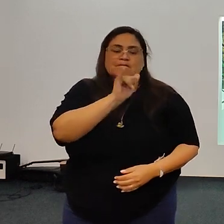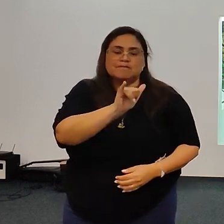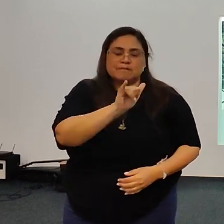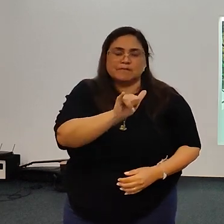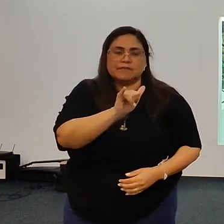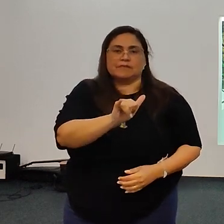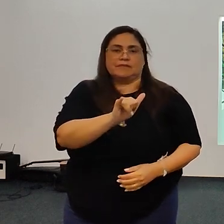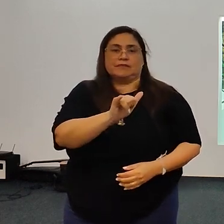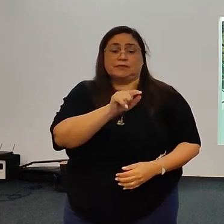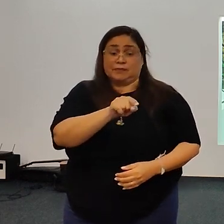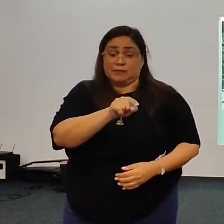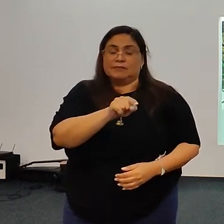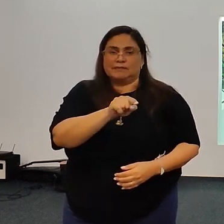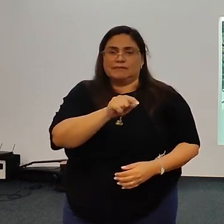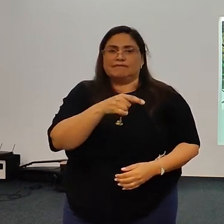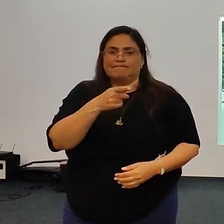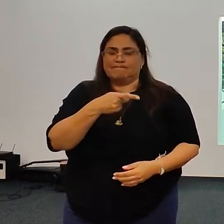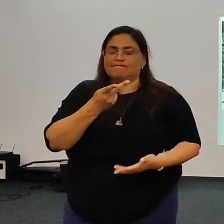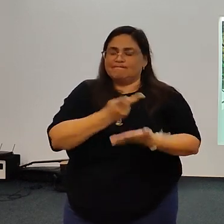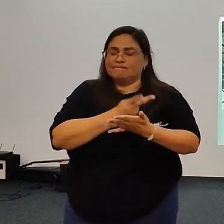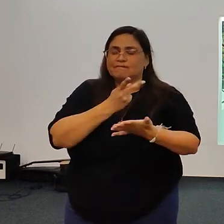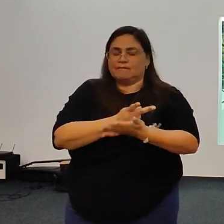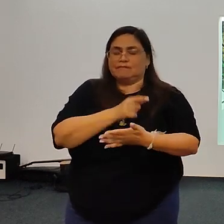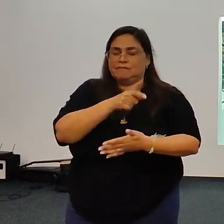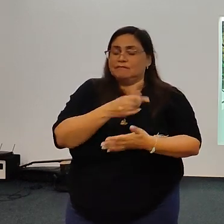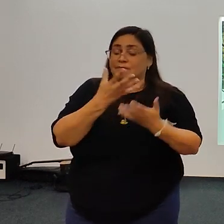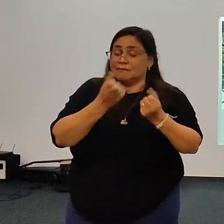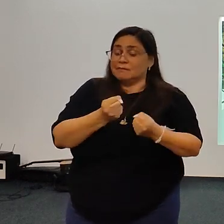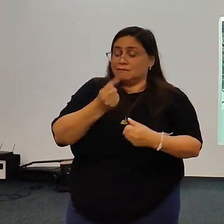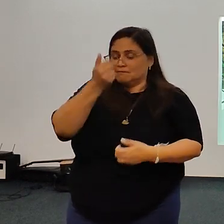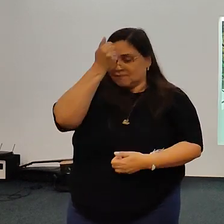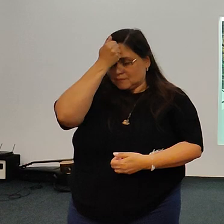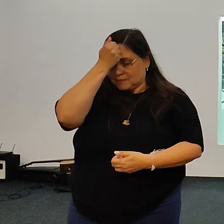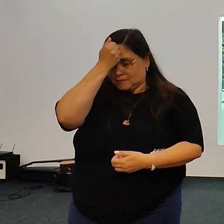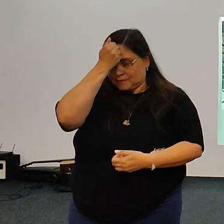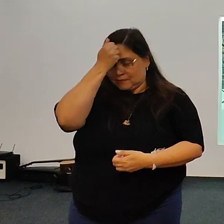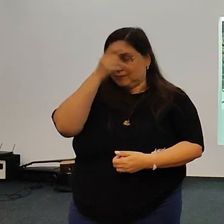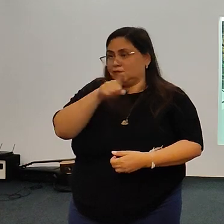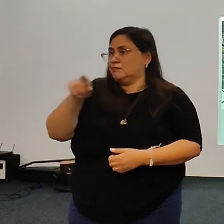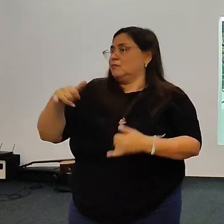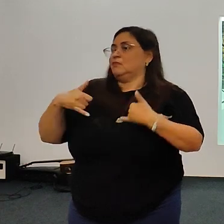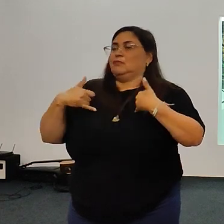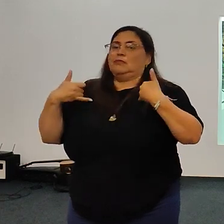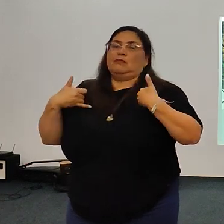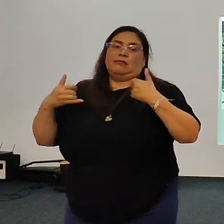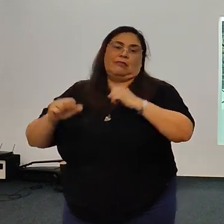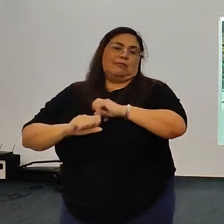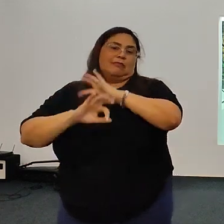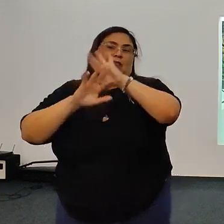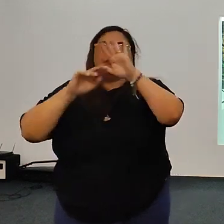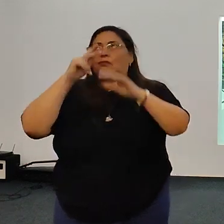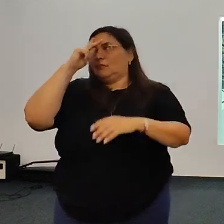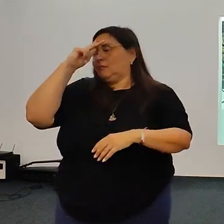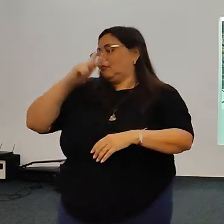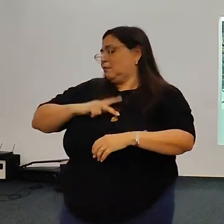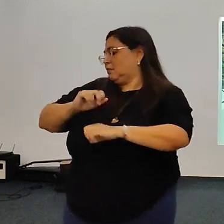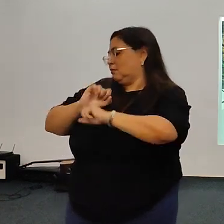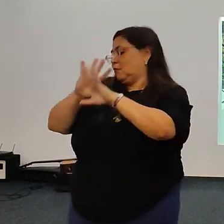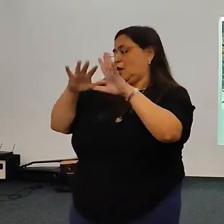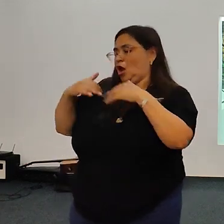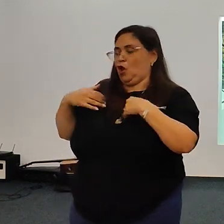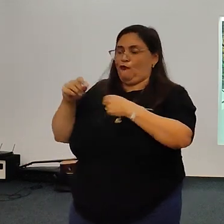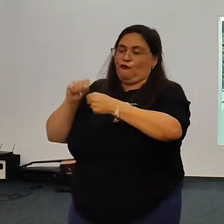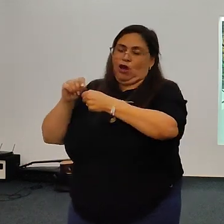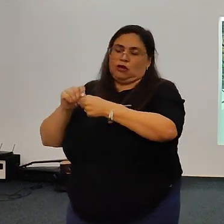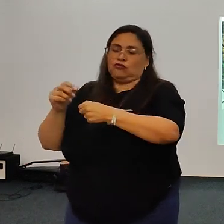que reconheceu os seus erros. Portanto, jamais se glorie do que você faz. Jamais se glorie das suas